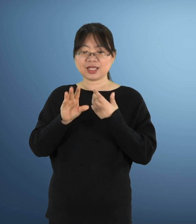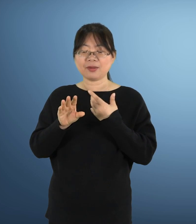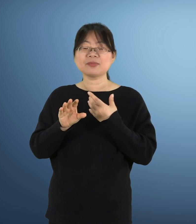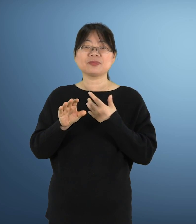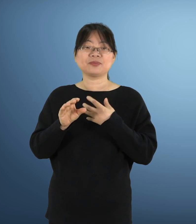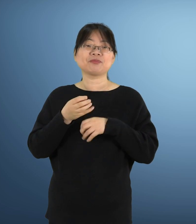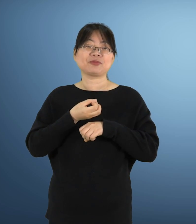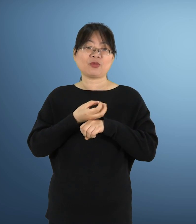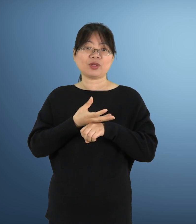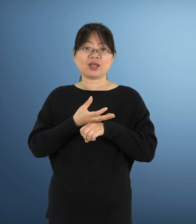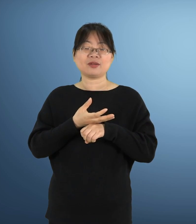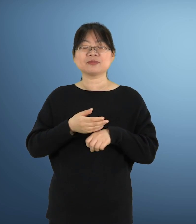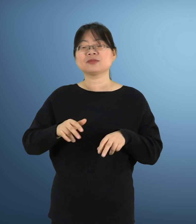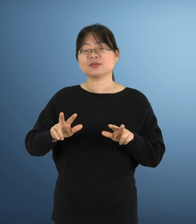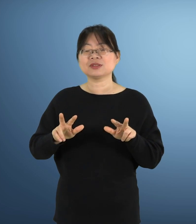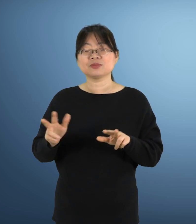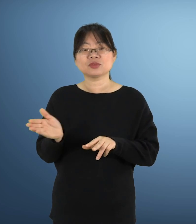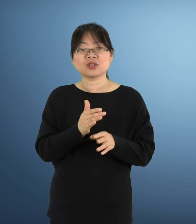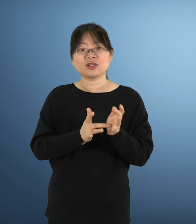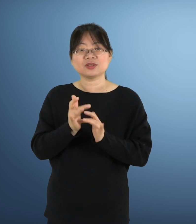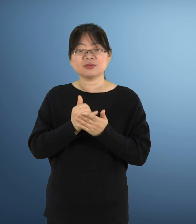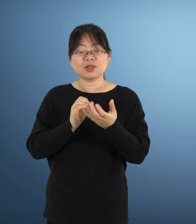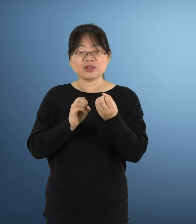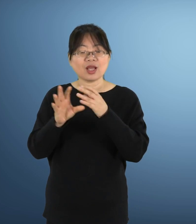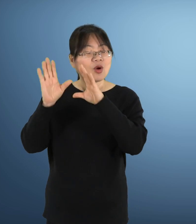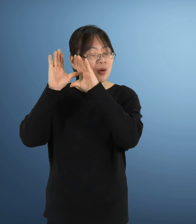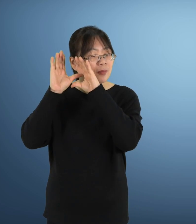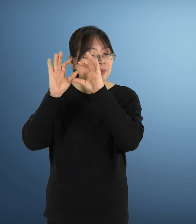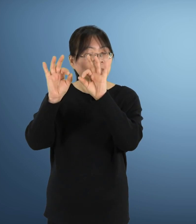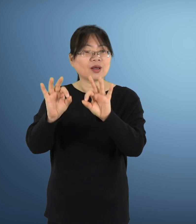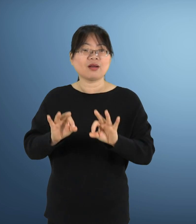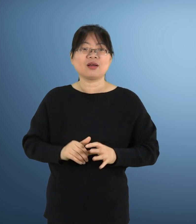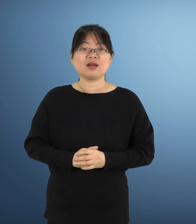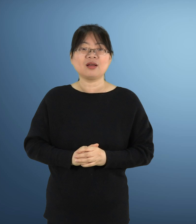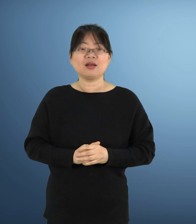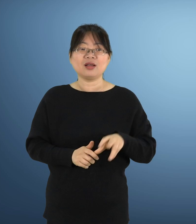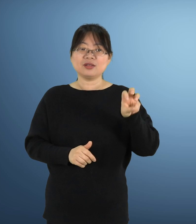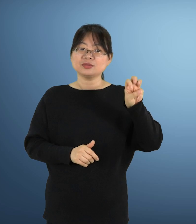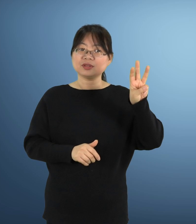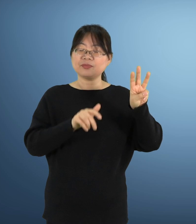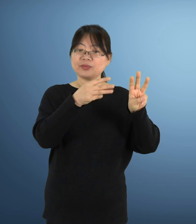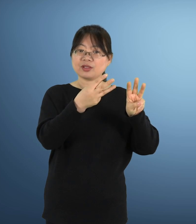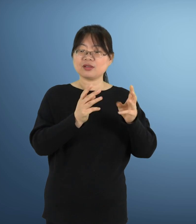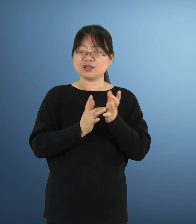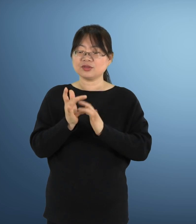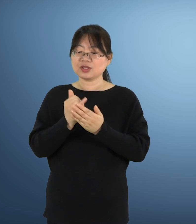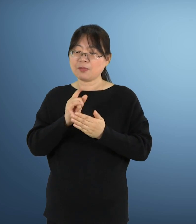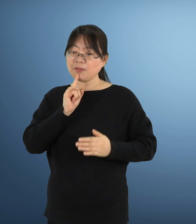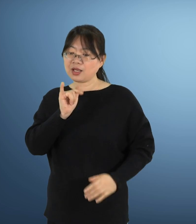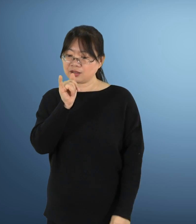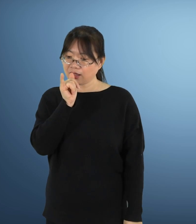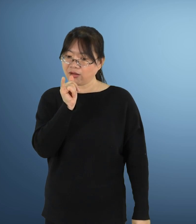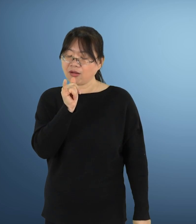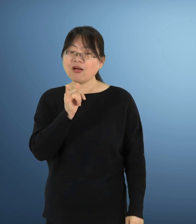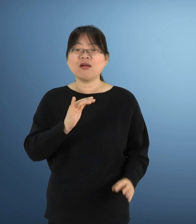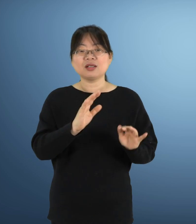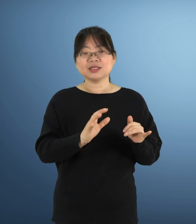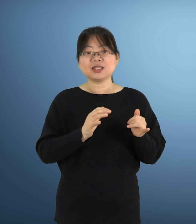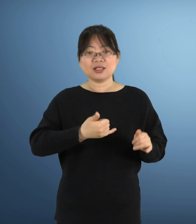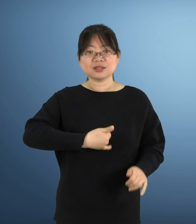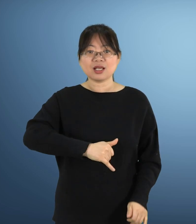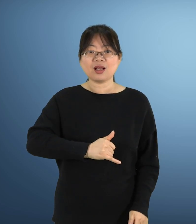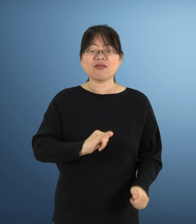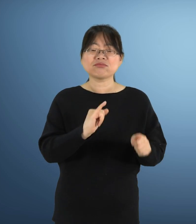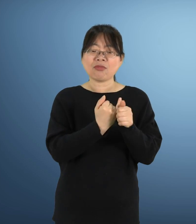예수님의 대답을 그러면 들어보십시다. 34절 예수께서 이르시되 이 세상